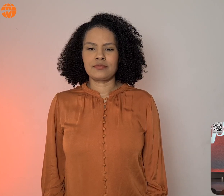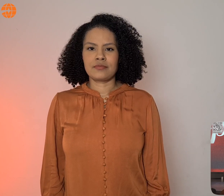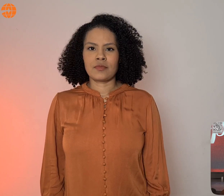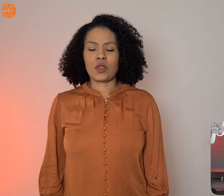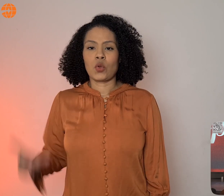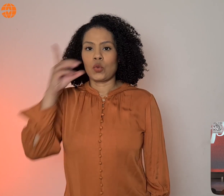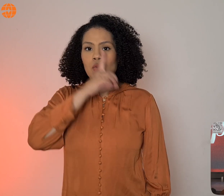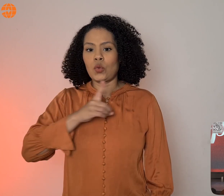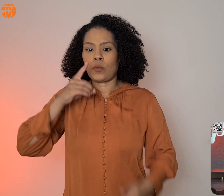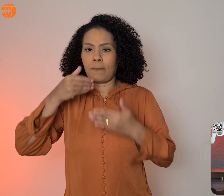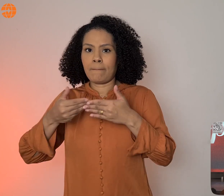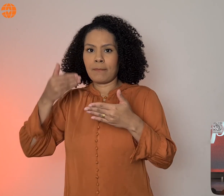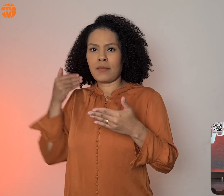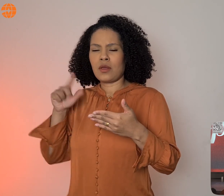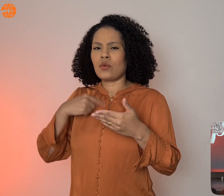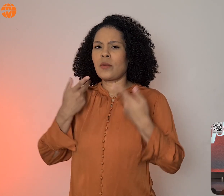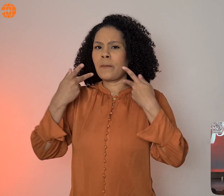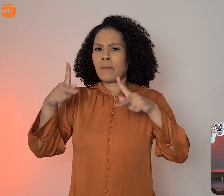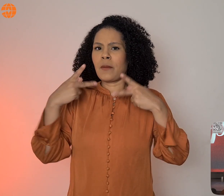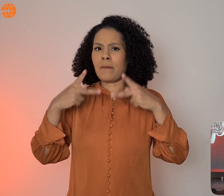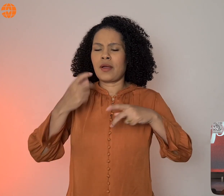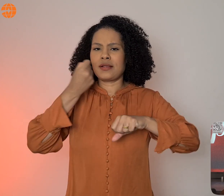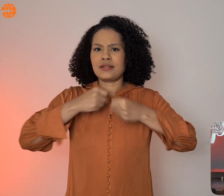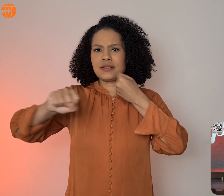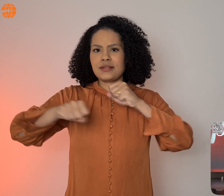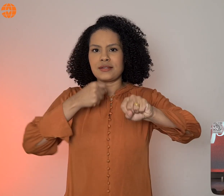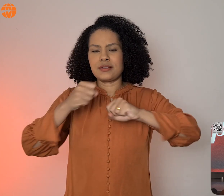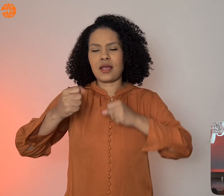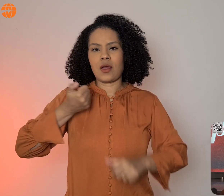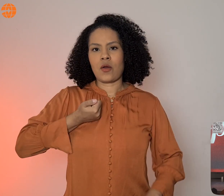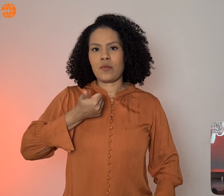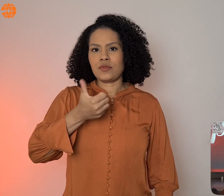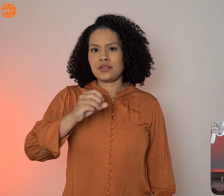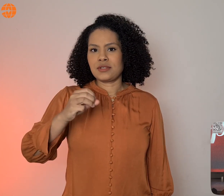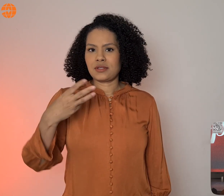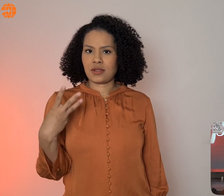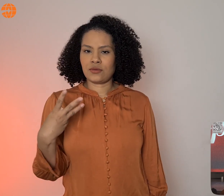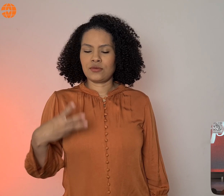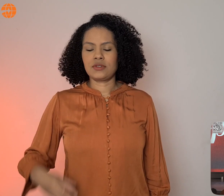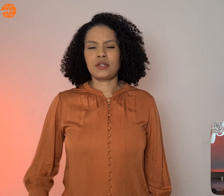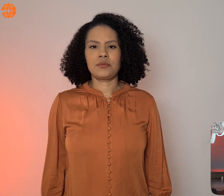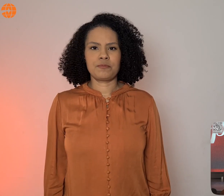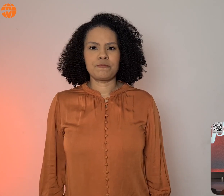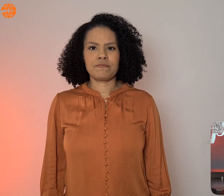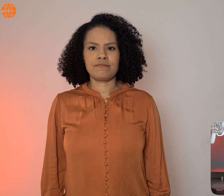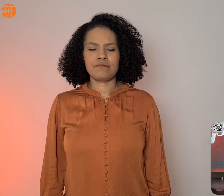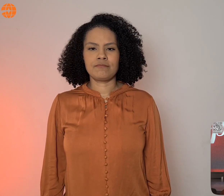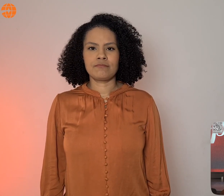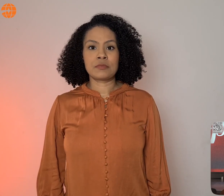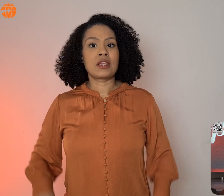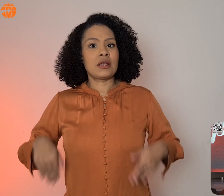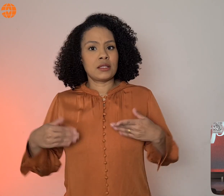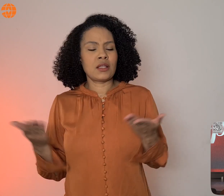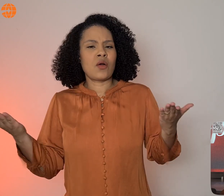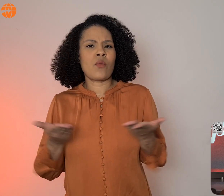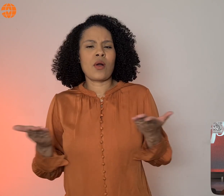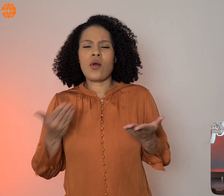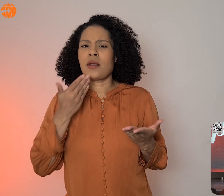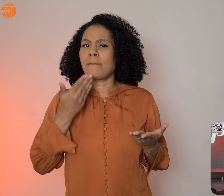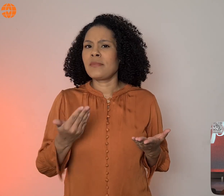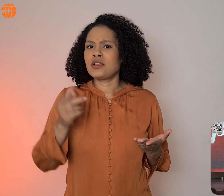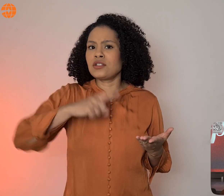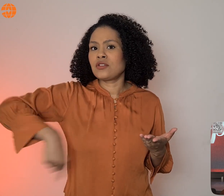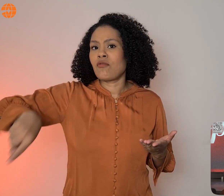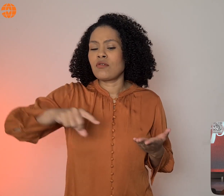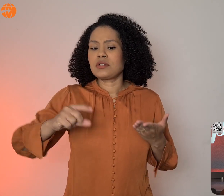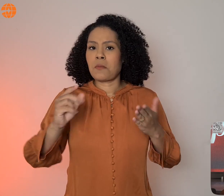Psalm 103. E no último domingo nós pregamos a partir do Salmo 103. And so I want to ask, if you have a Bible, and I hope that